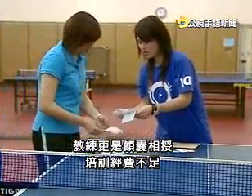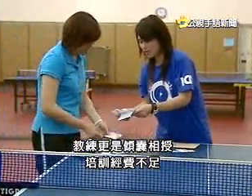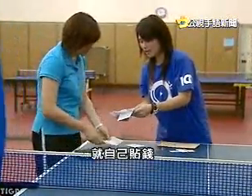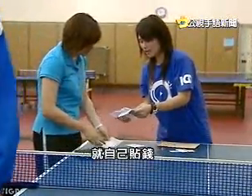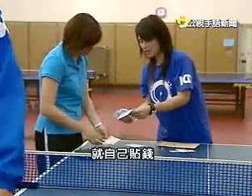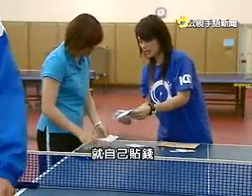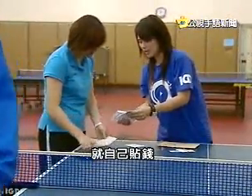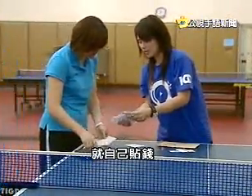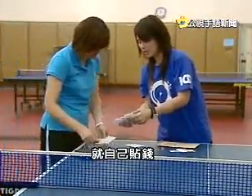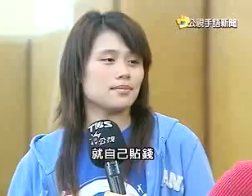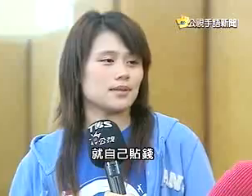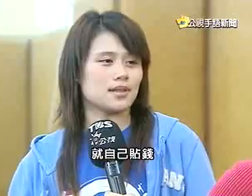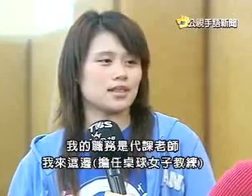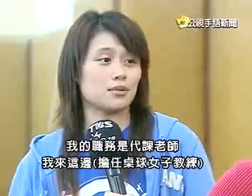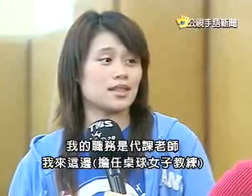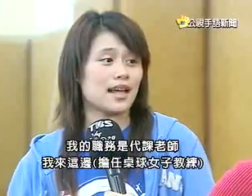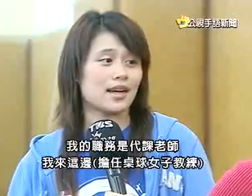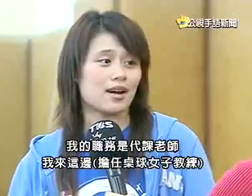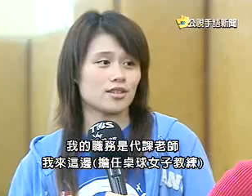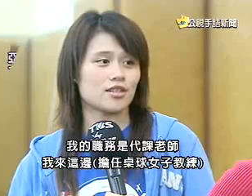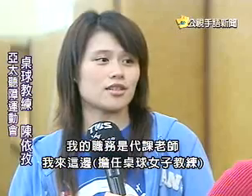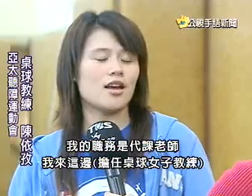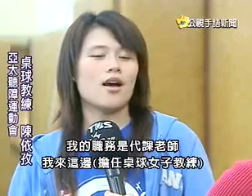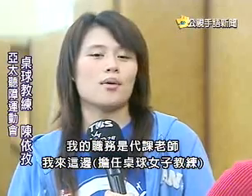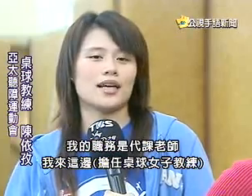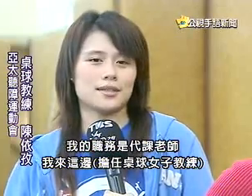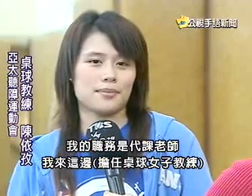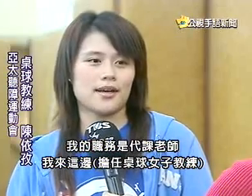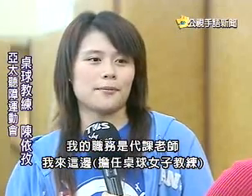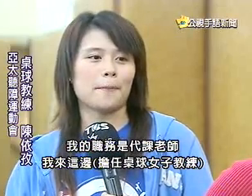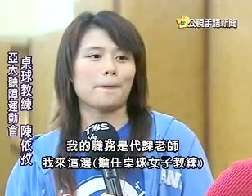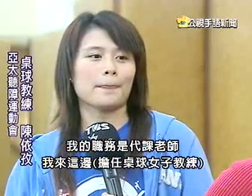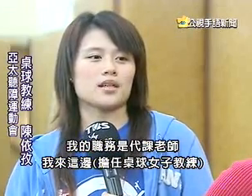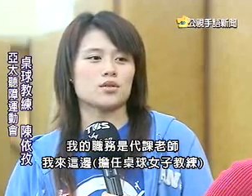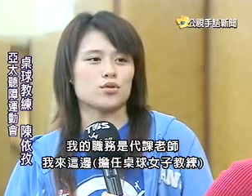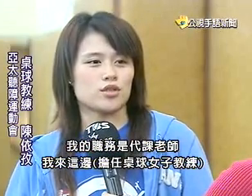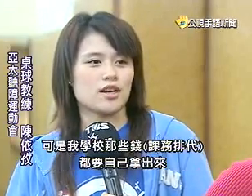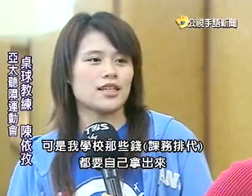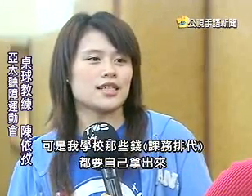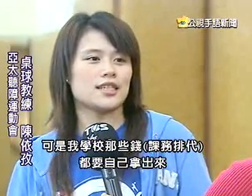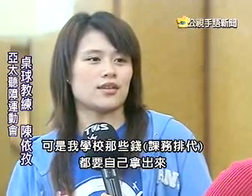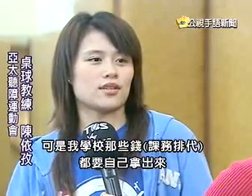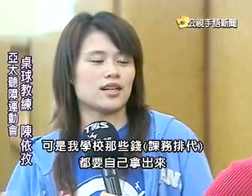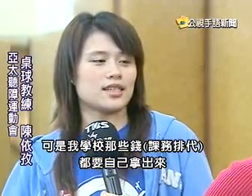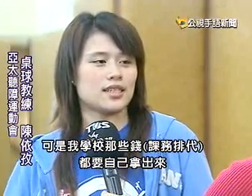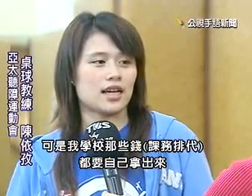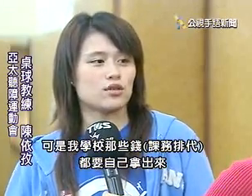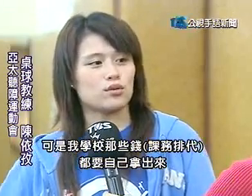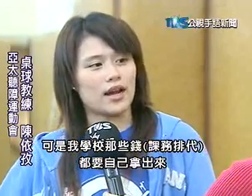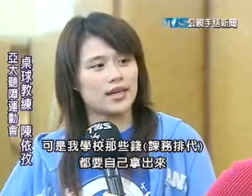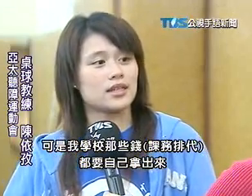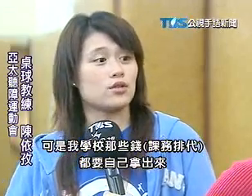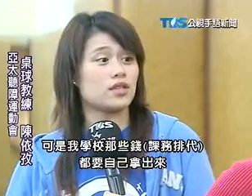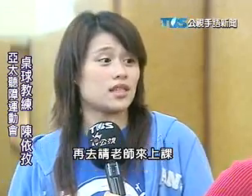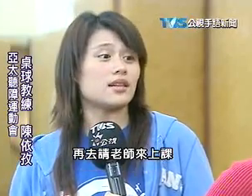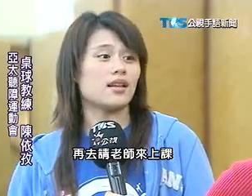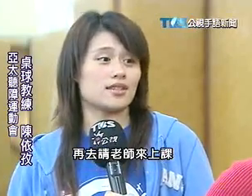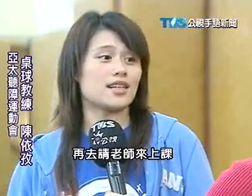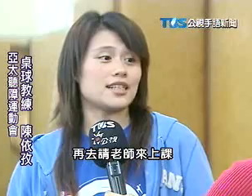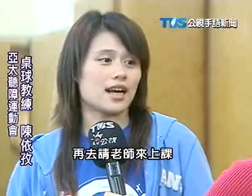就自己贴钱。 我的职位是代课老师，我来这边，可是我学校那些钱都是他自己拿出来，再去请老师来上